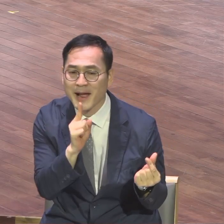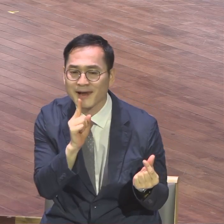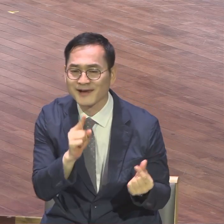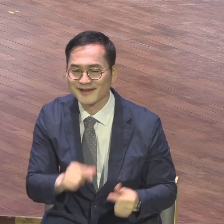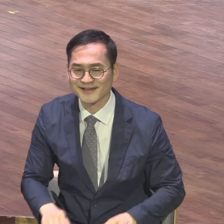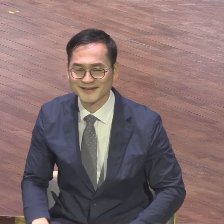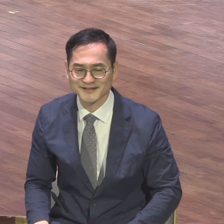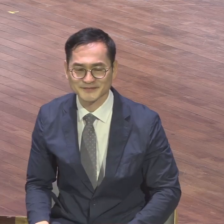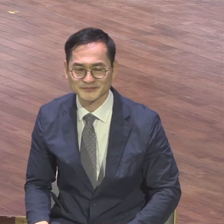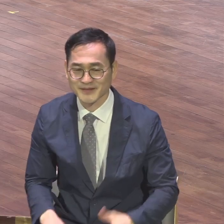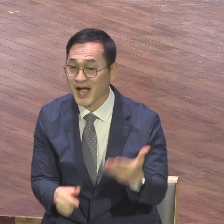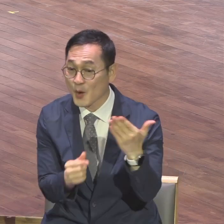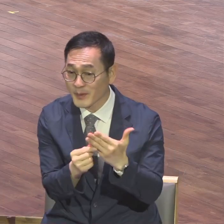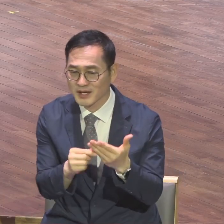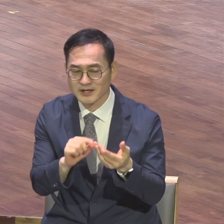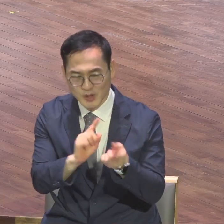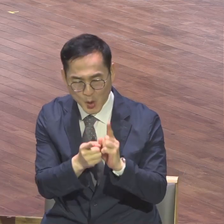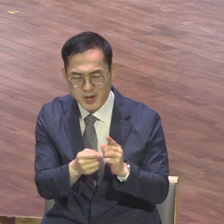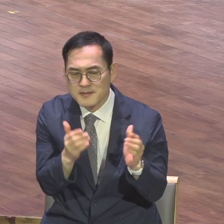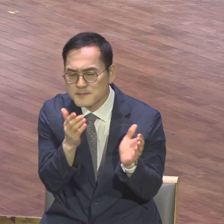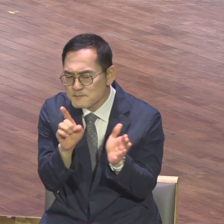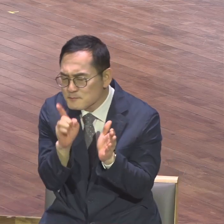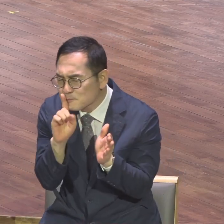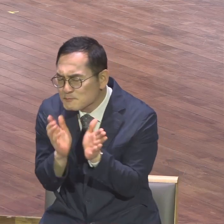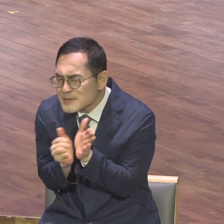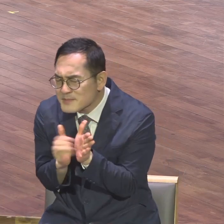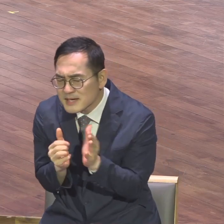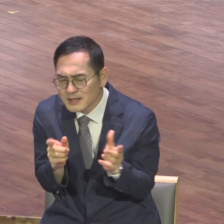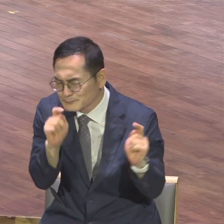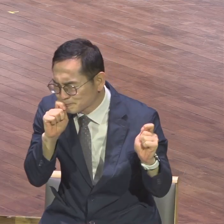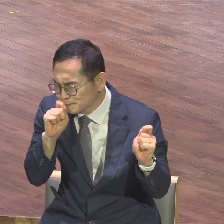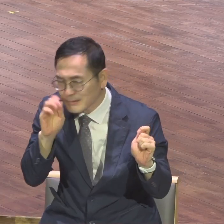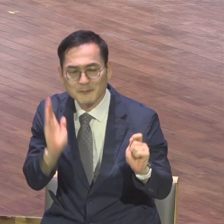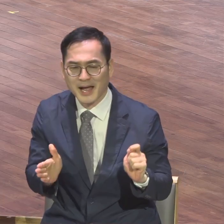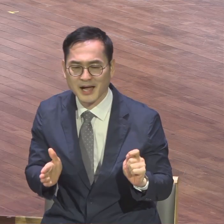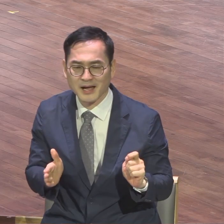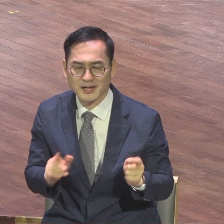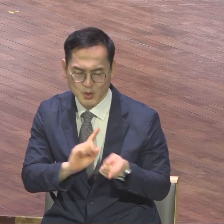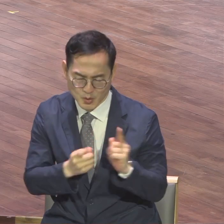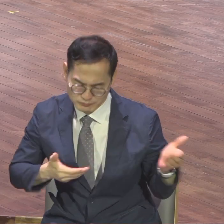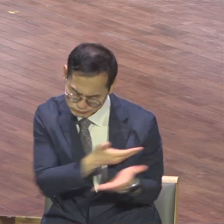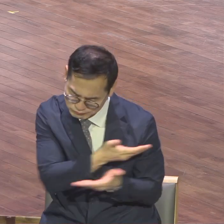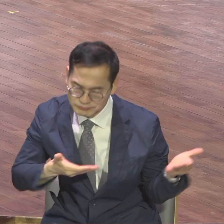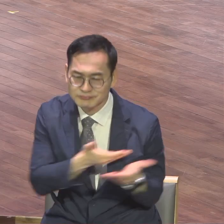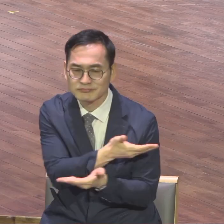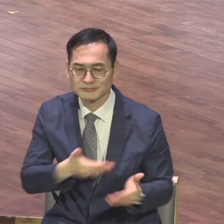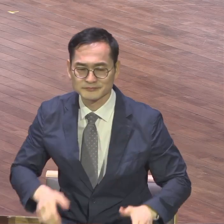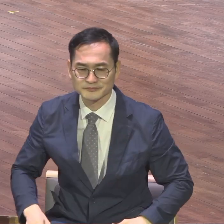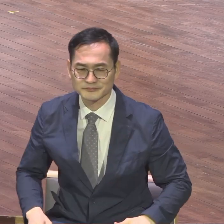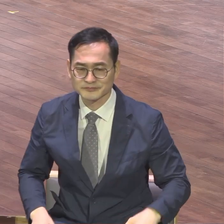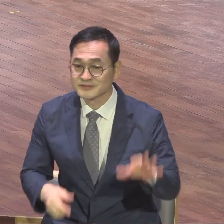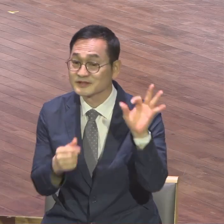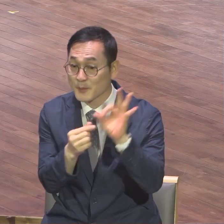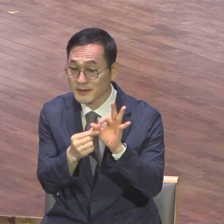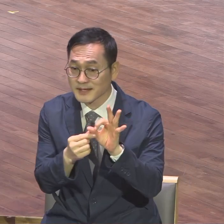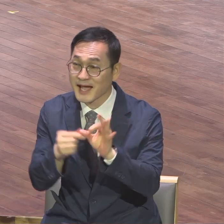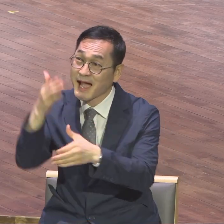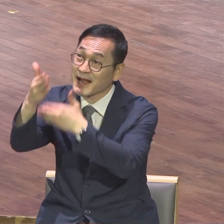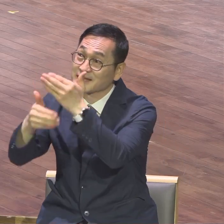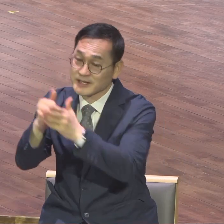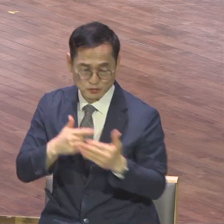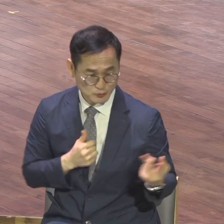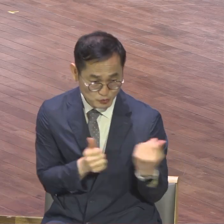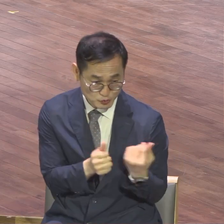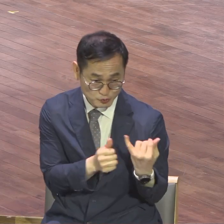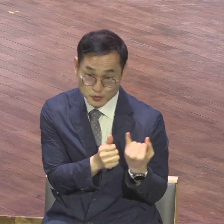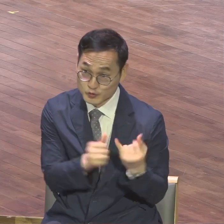방언. 아홉 번째, 서로 간의 비밀을 만들지 말라. 마지막 열 번째, 하늘의 중매자를 늘